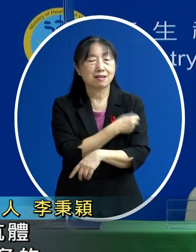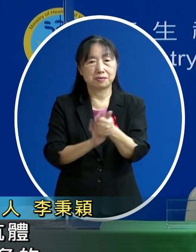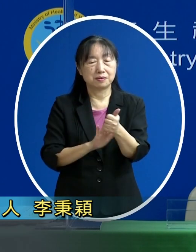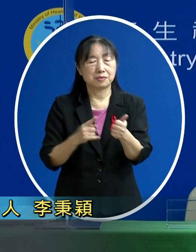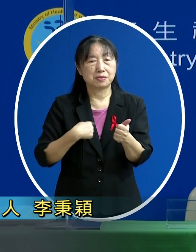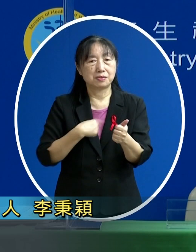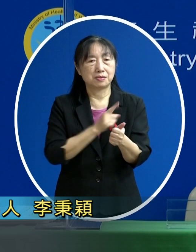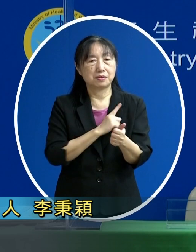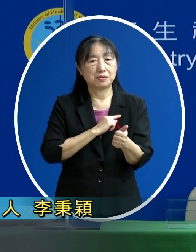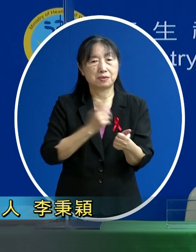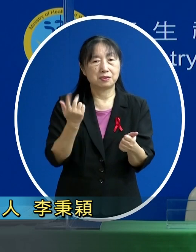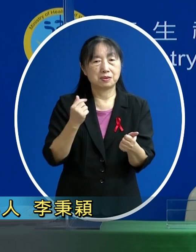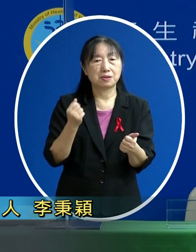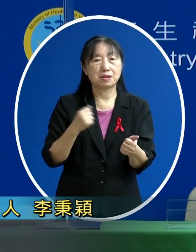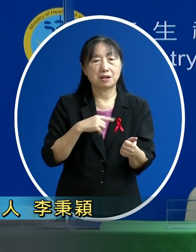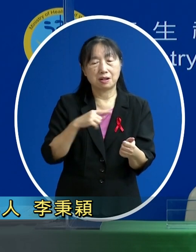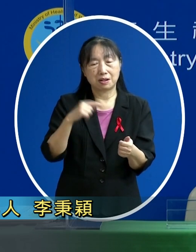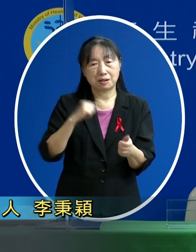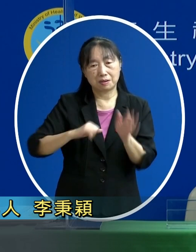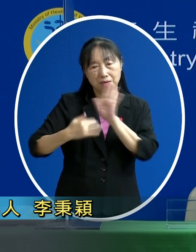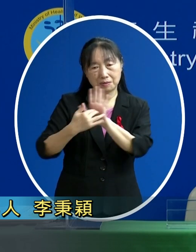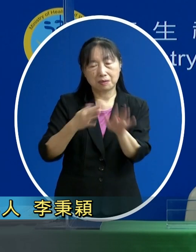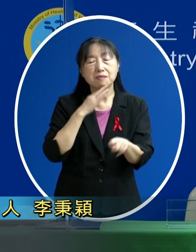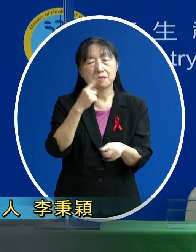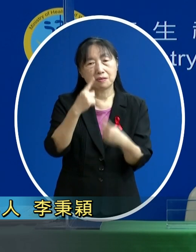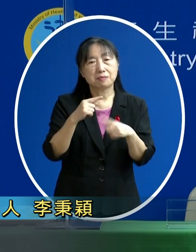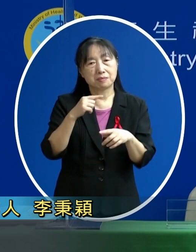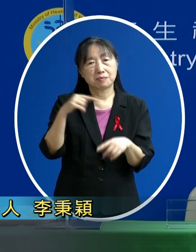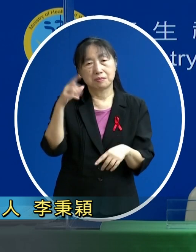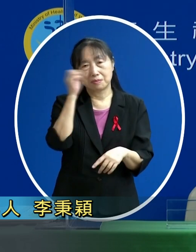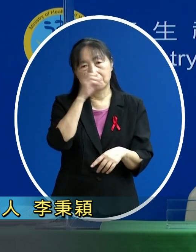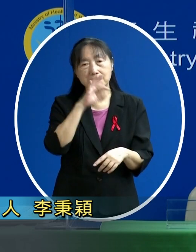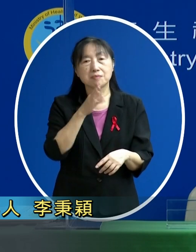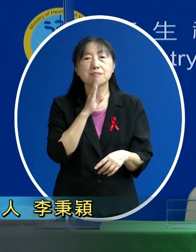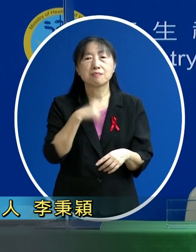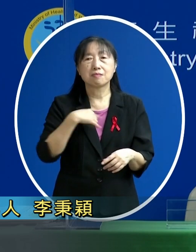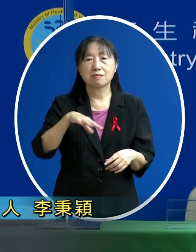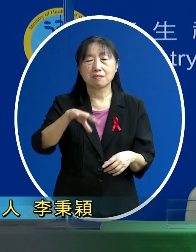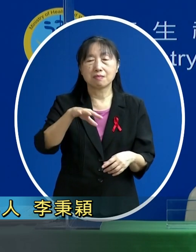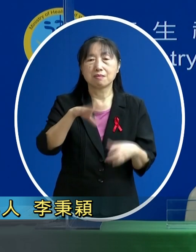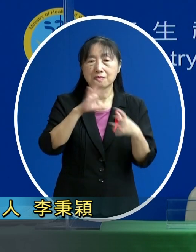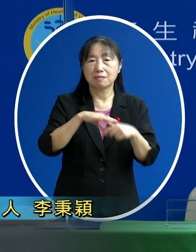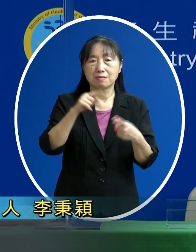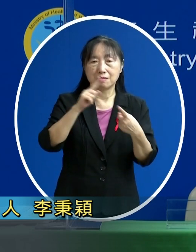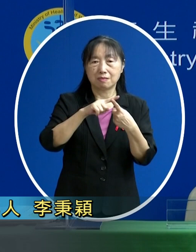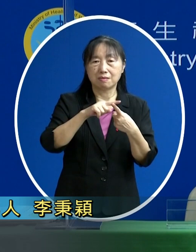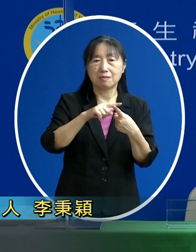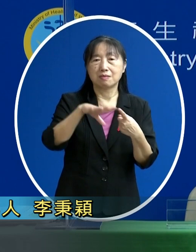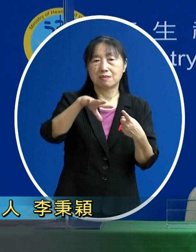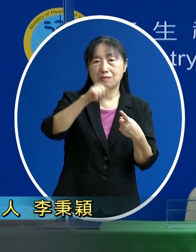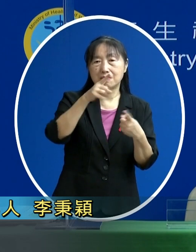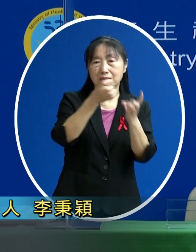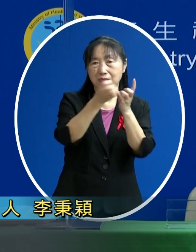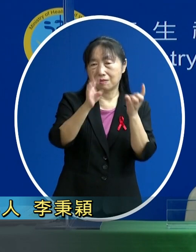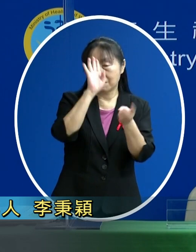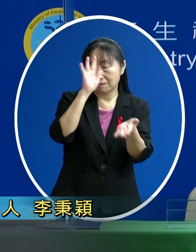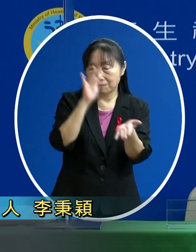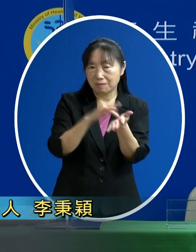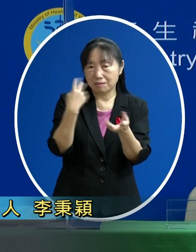果先打腺病毒疫苗的话，那我们就是后面再打 RNA 疫苗会使得它免疫自免性